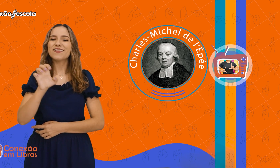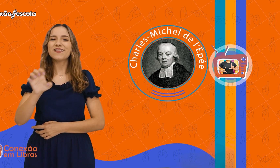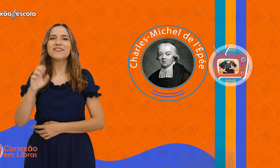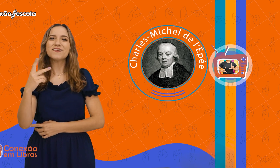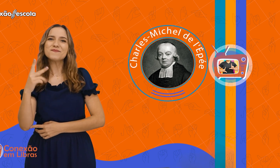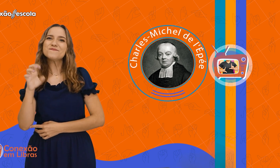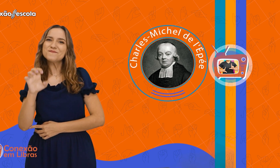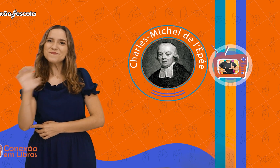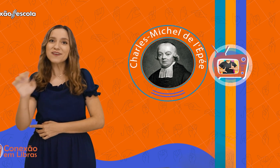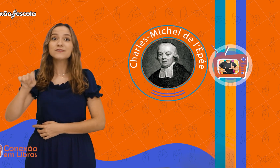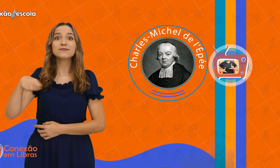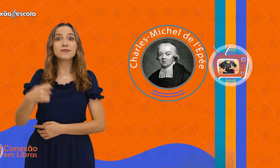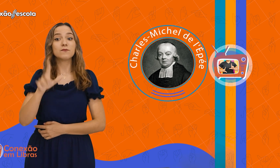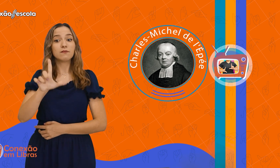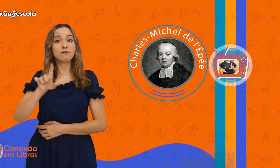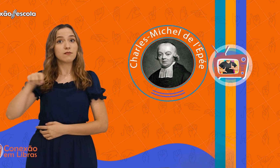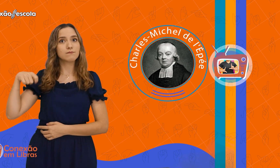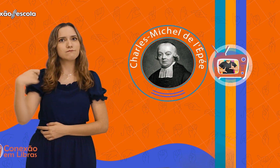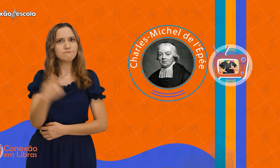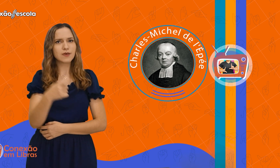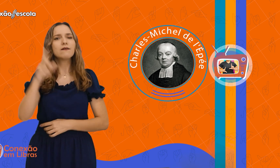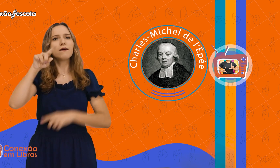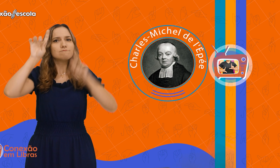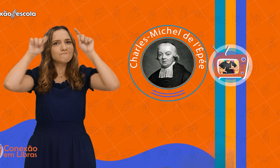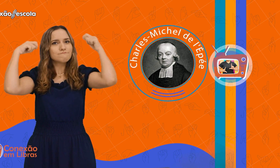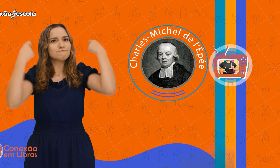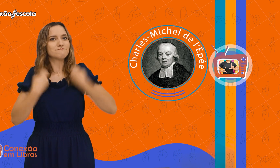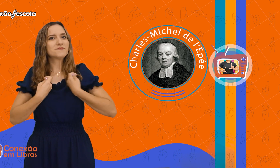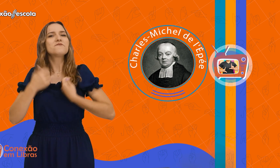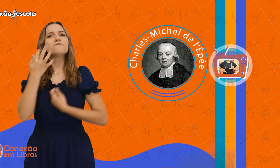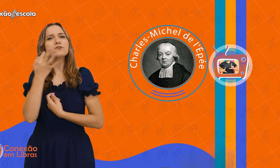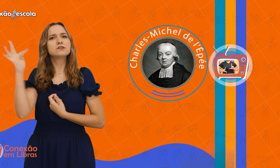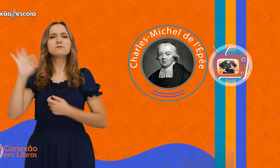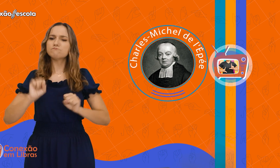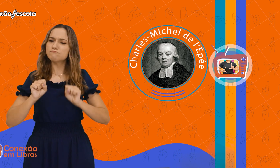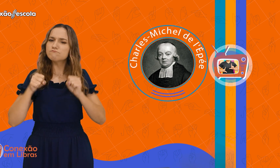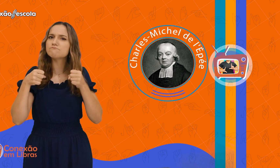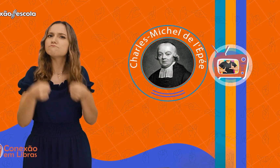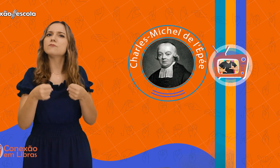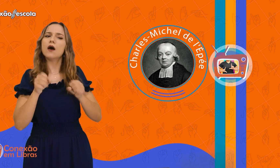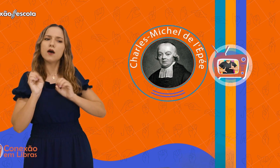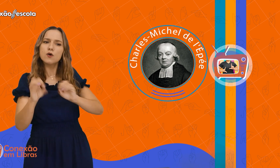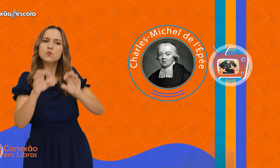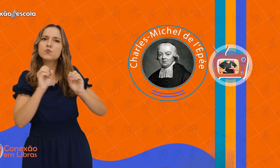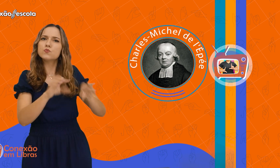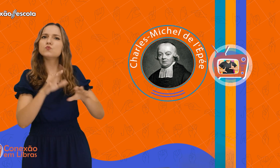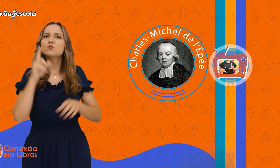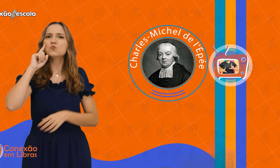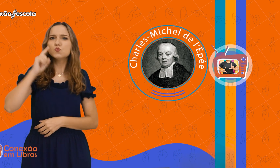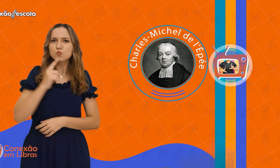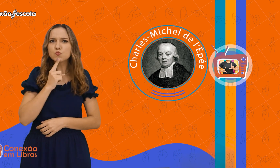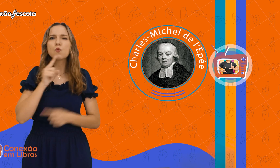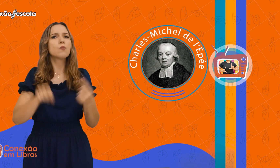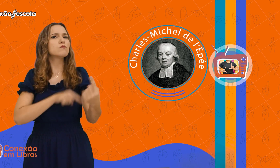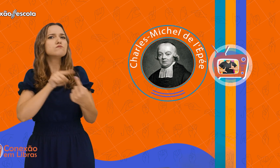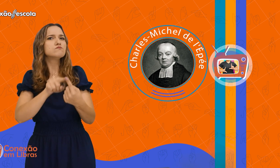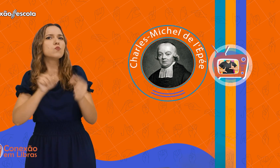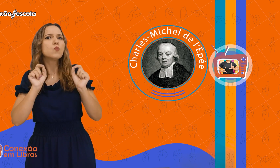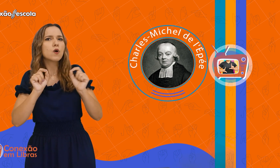Delepé. Ele era um abade francês que se dedicou à educação dos surdos, com o objetivo de